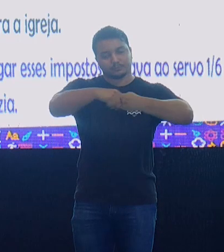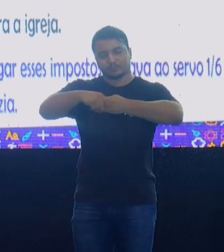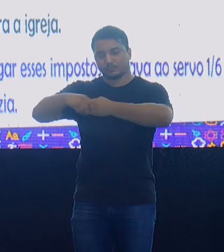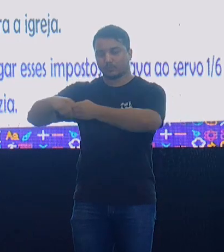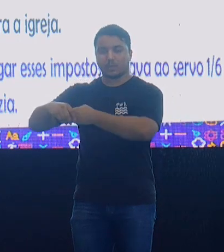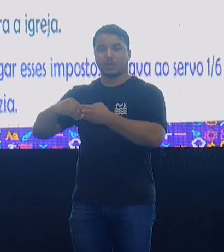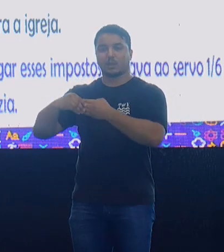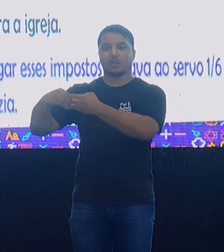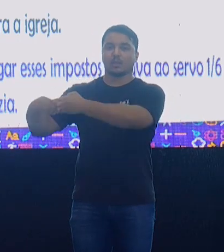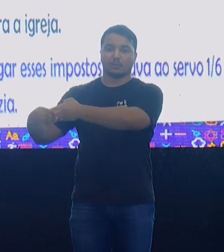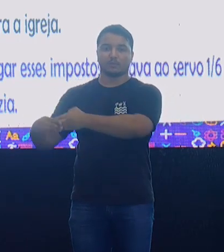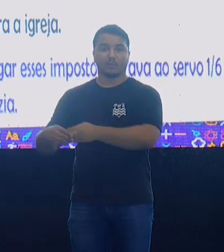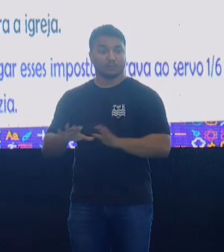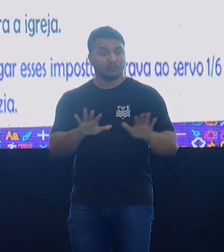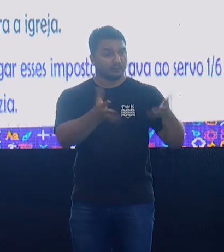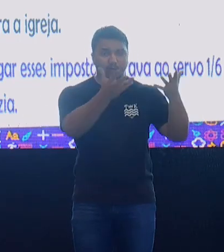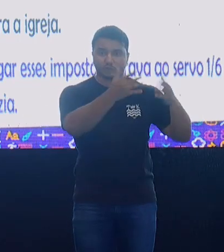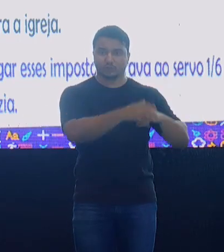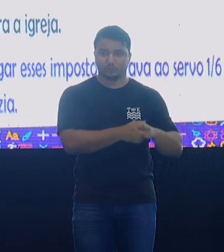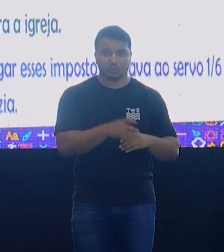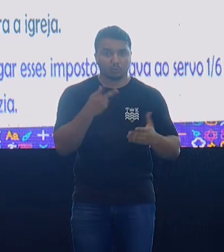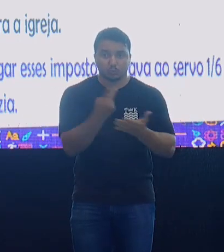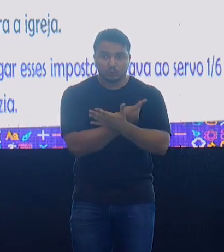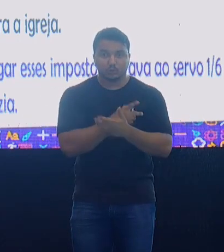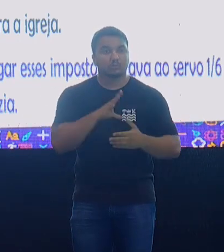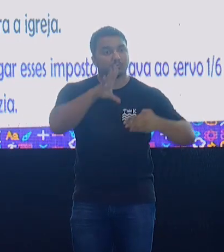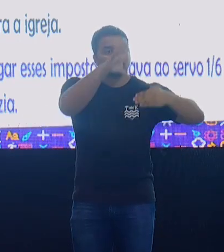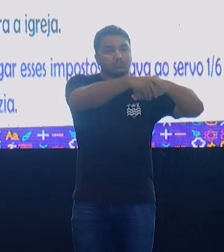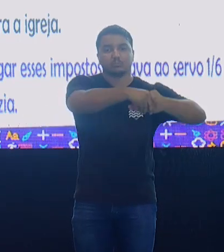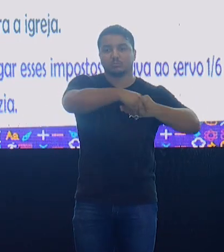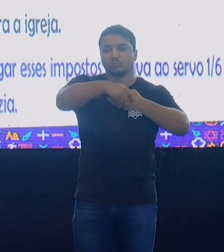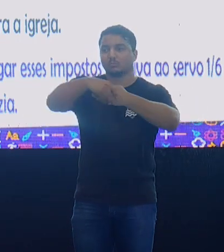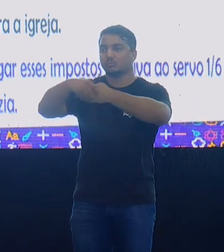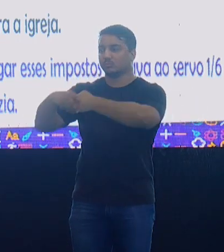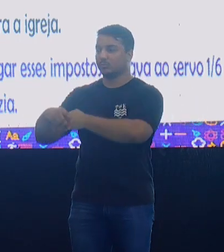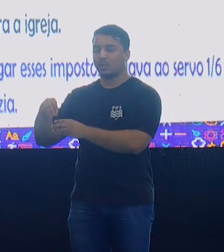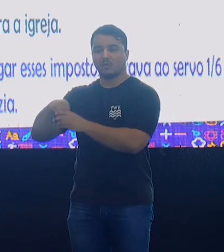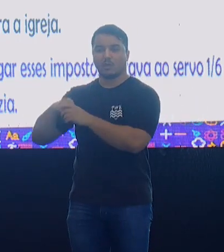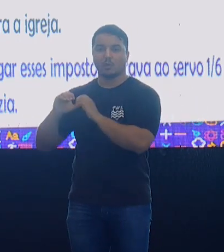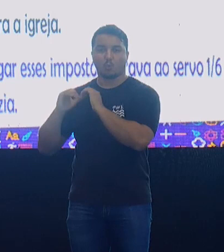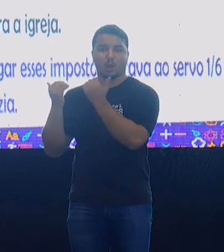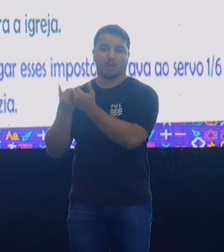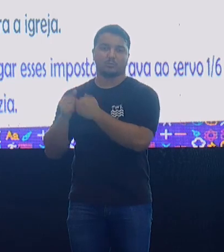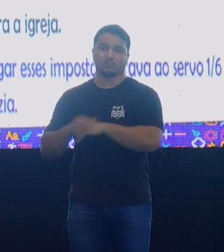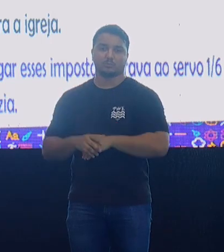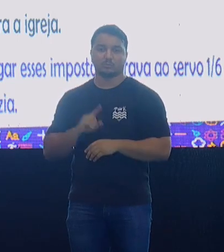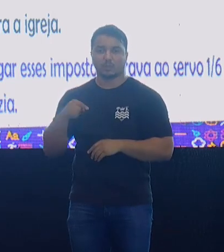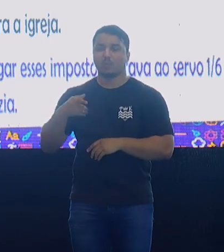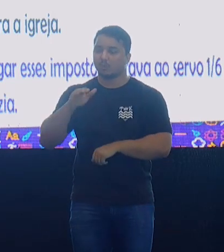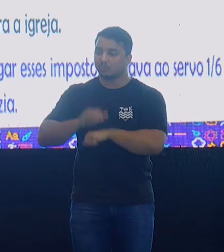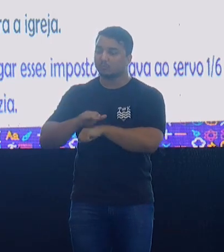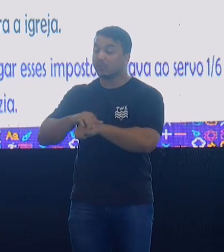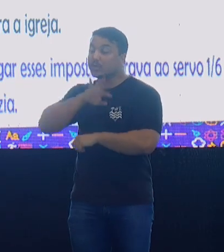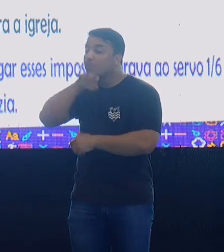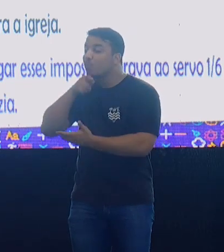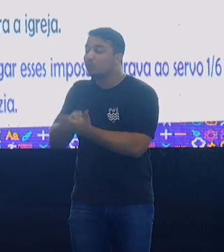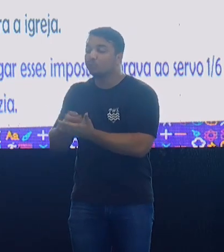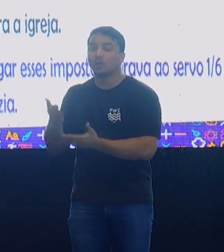mão, era no meio da festa, viu? E levava para o quarto. E lá ele exigia o seu